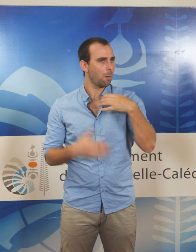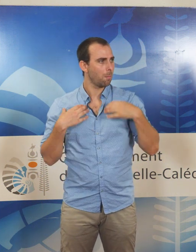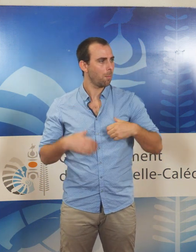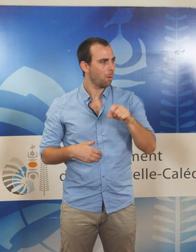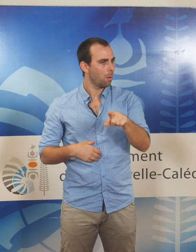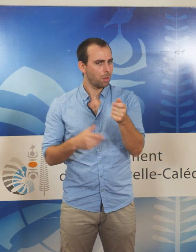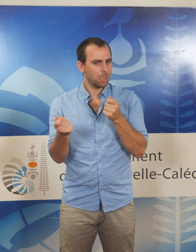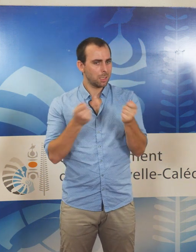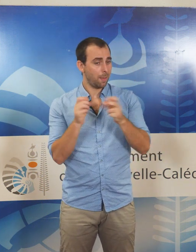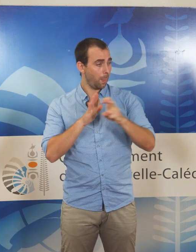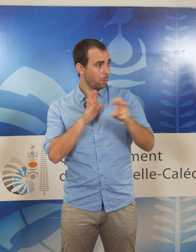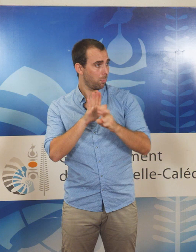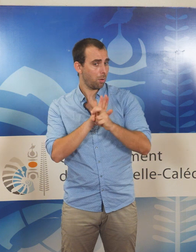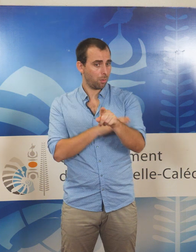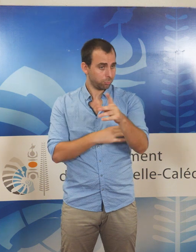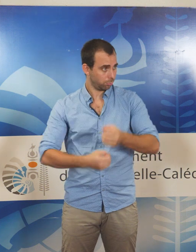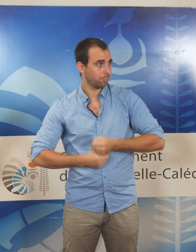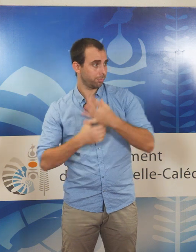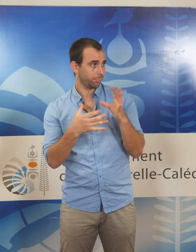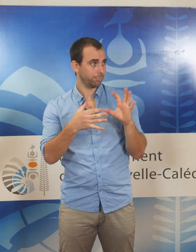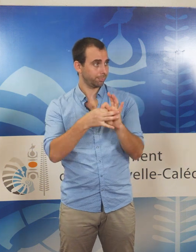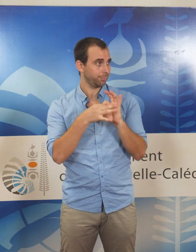le membre chargé des transports